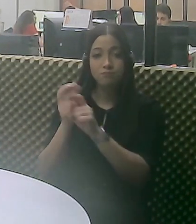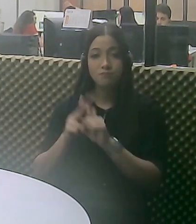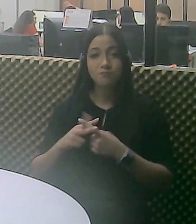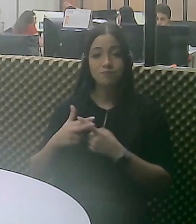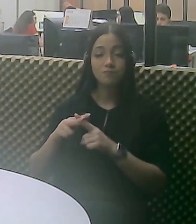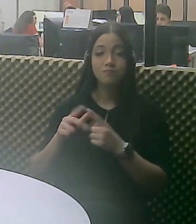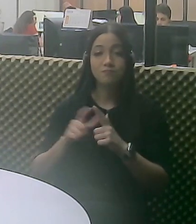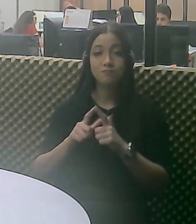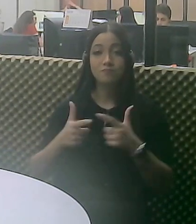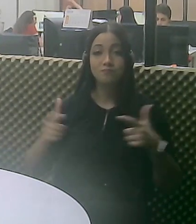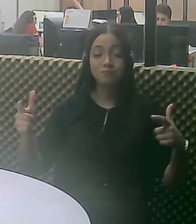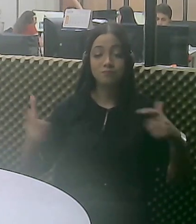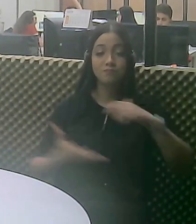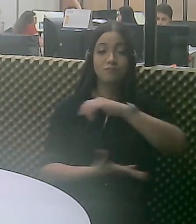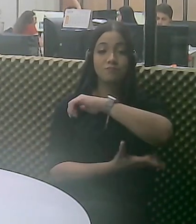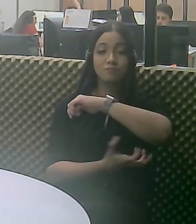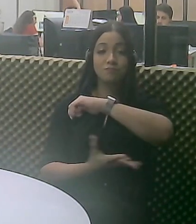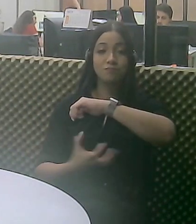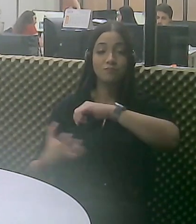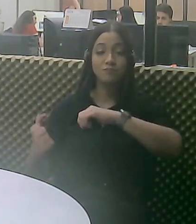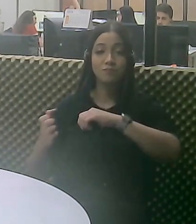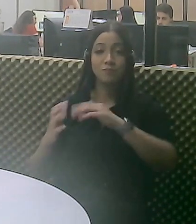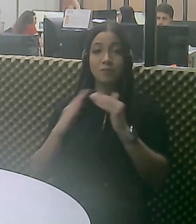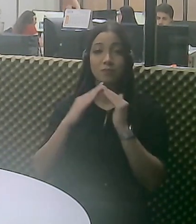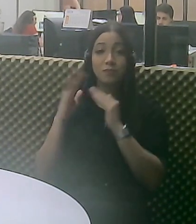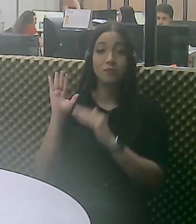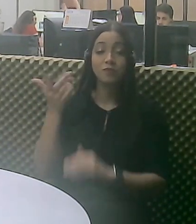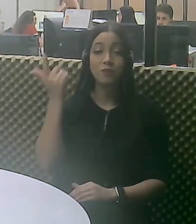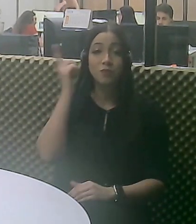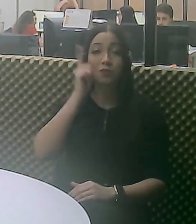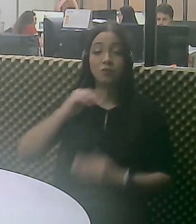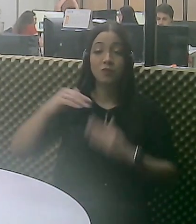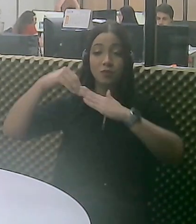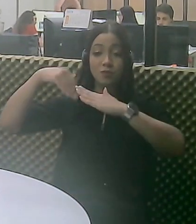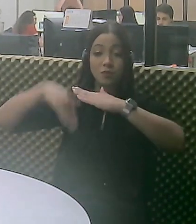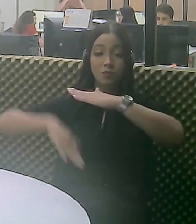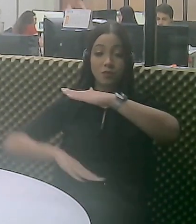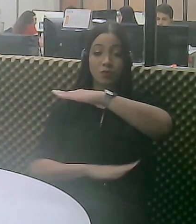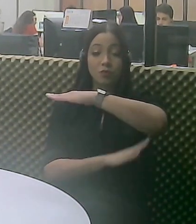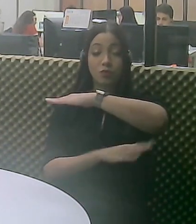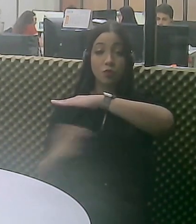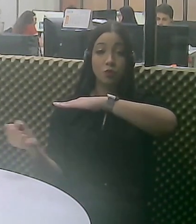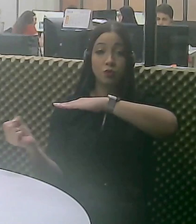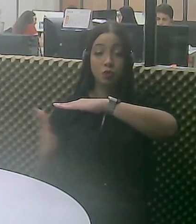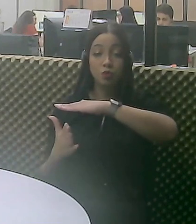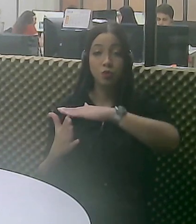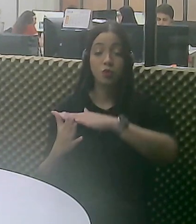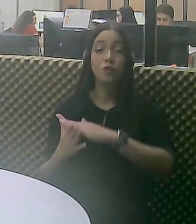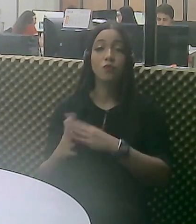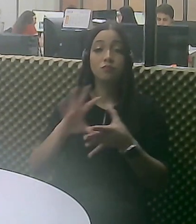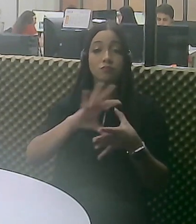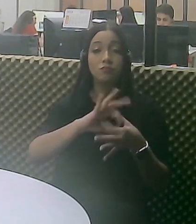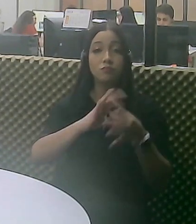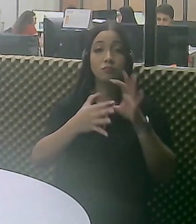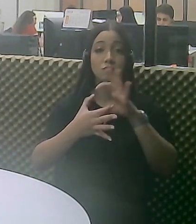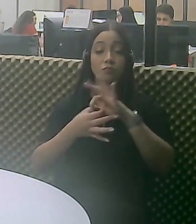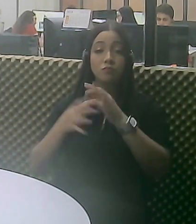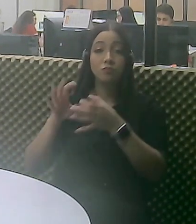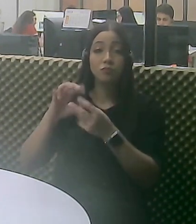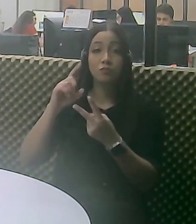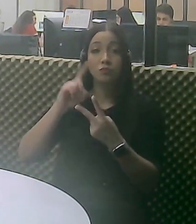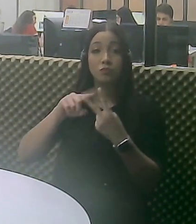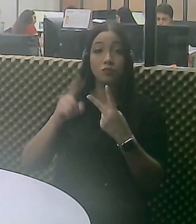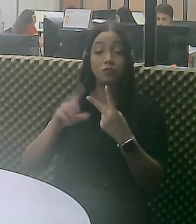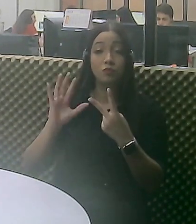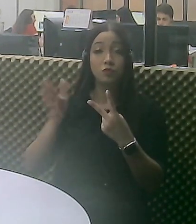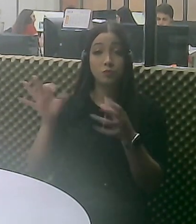rede de drenagem. O bairro Guarani já ganhou um novo bolsão para contenção da água pluvial, que será interligado aos dois bolsões